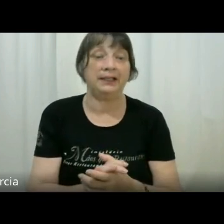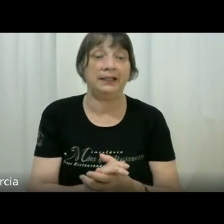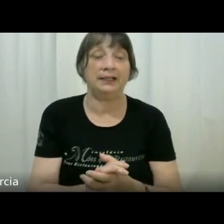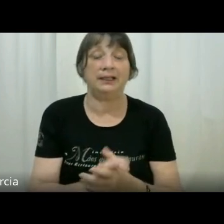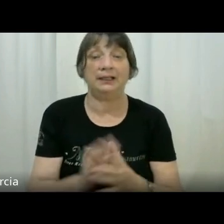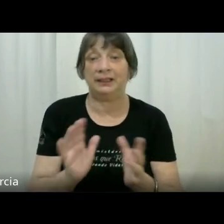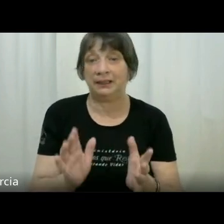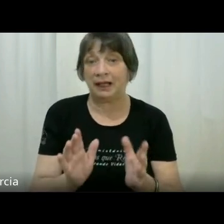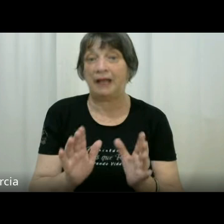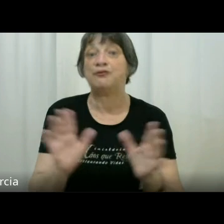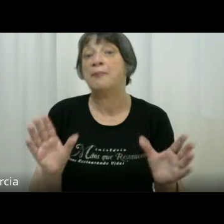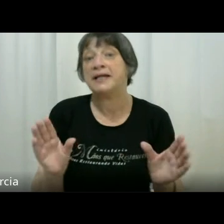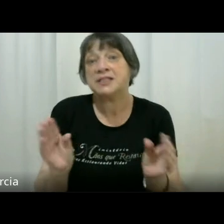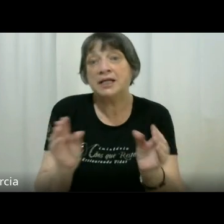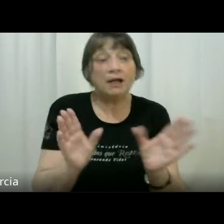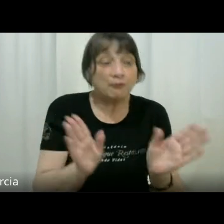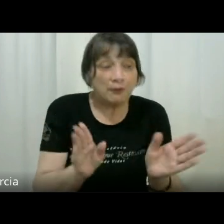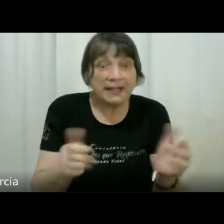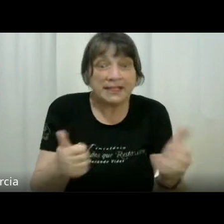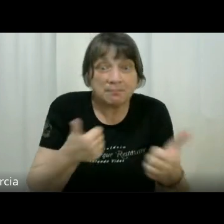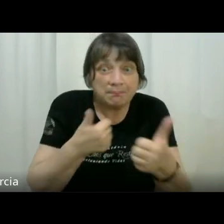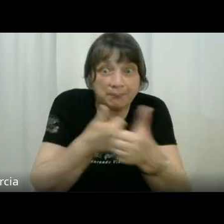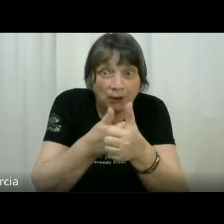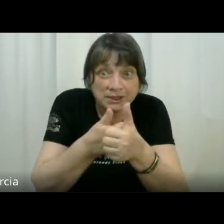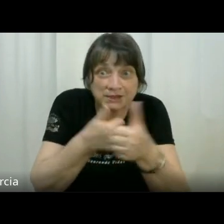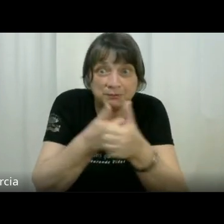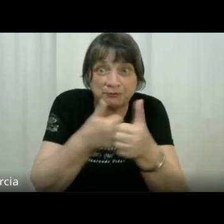bem, aí foi mais